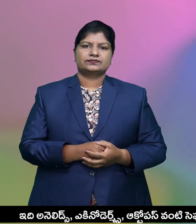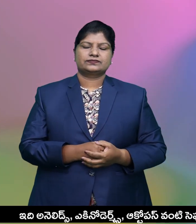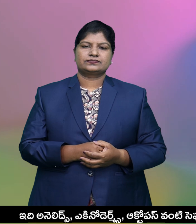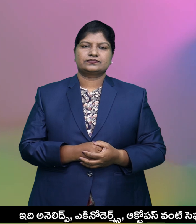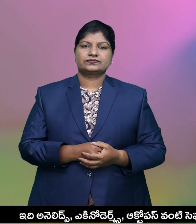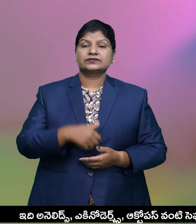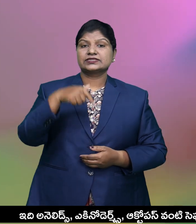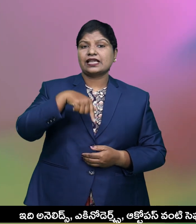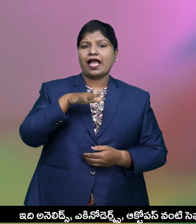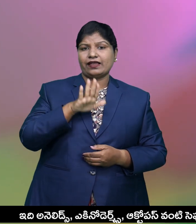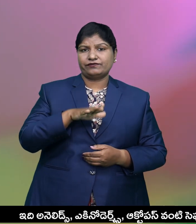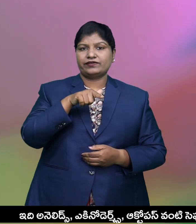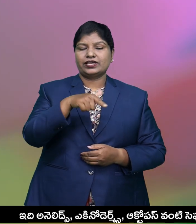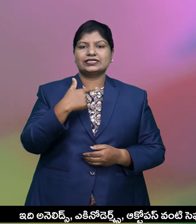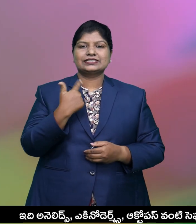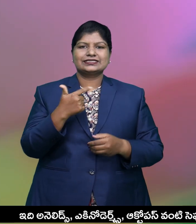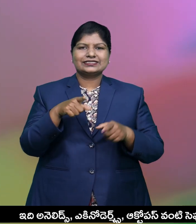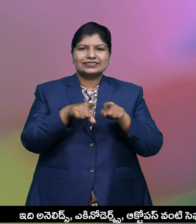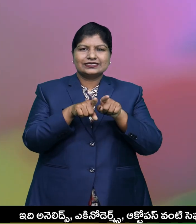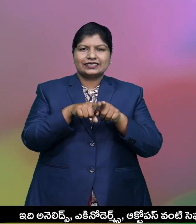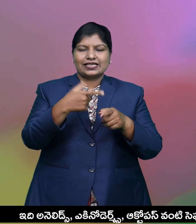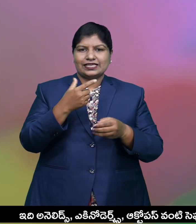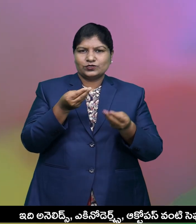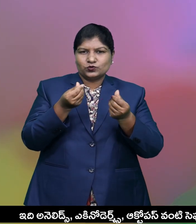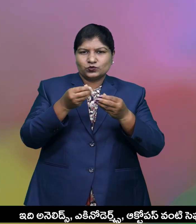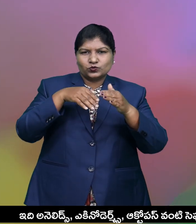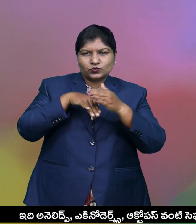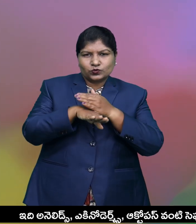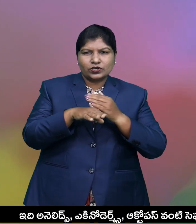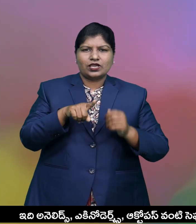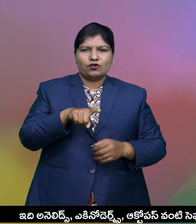ఇది అనెలిడ్స్, ఎకినోడెర్మ్స్, ఆక్టోపస్